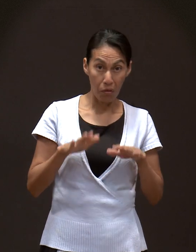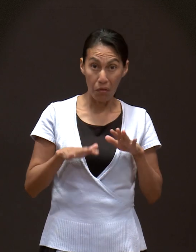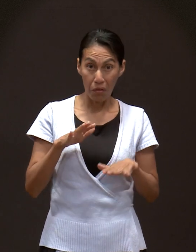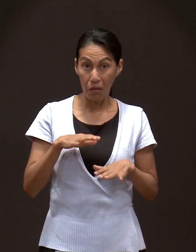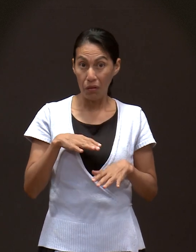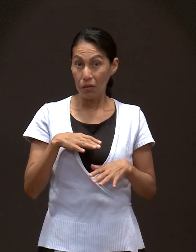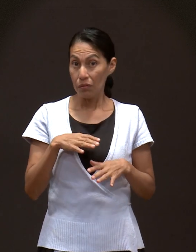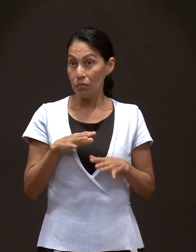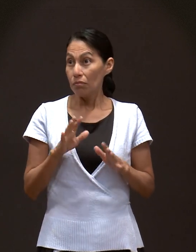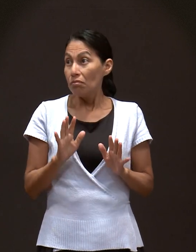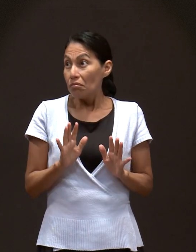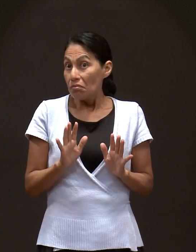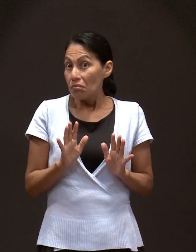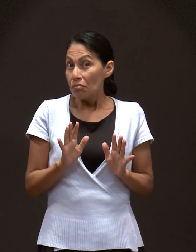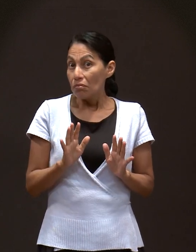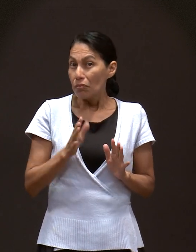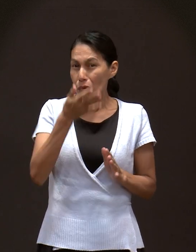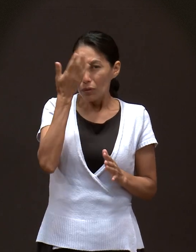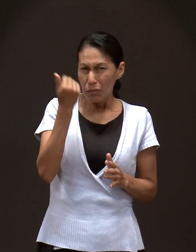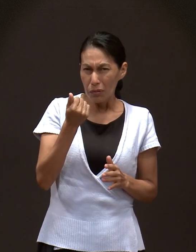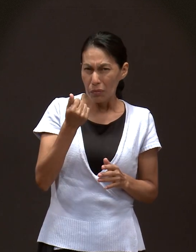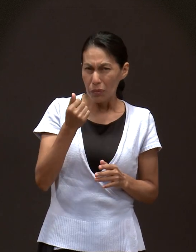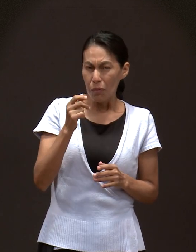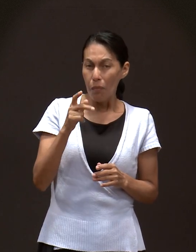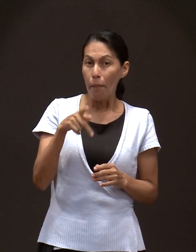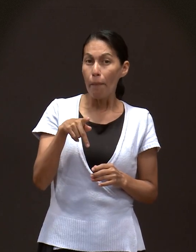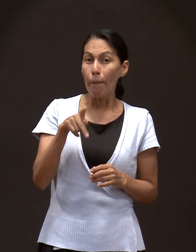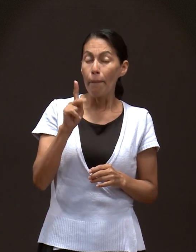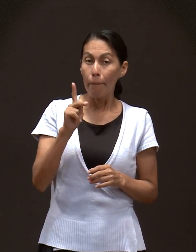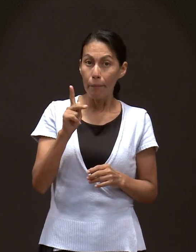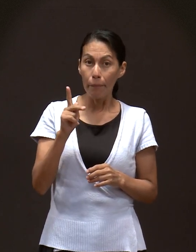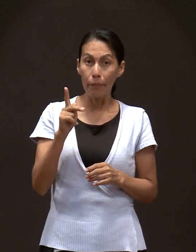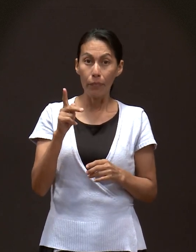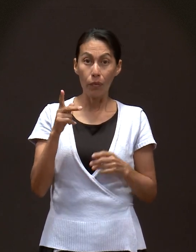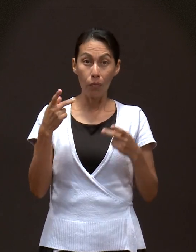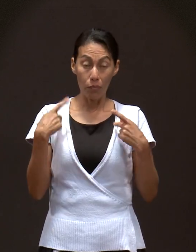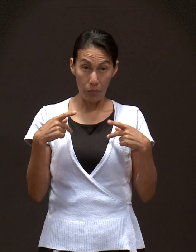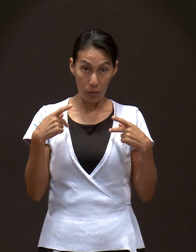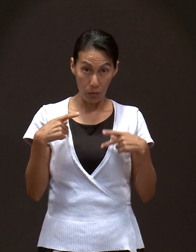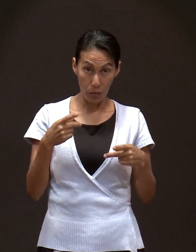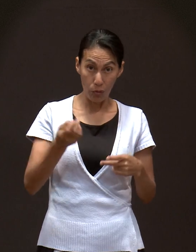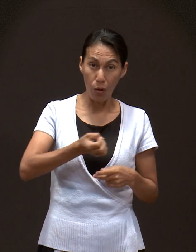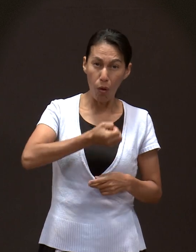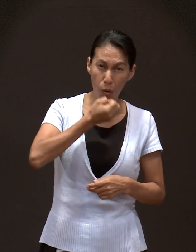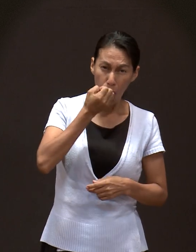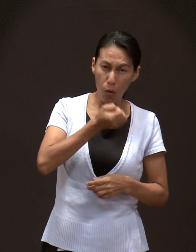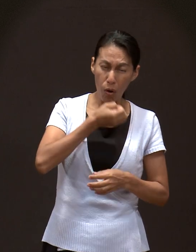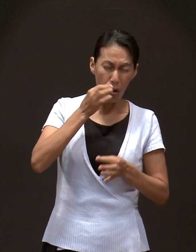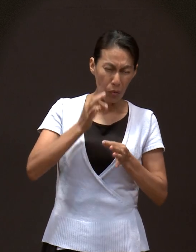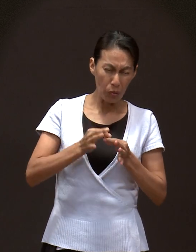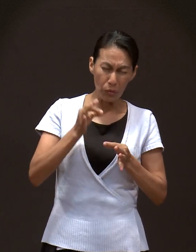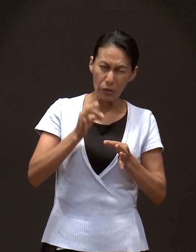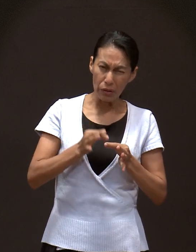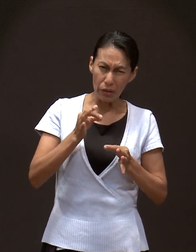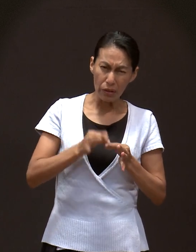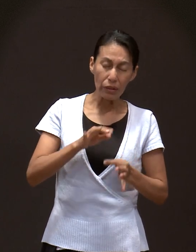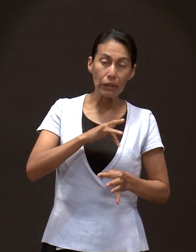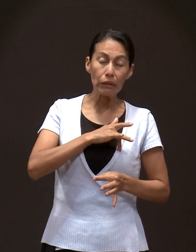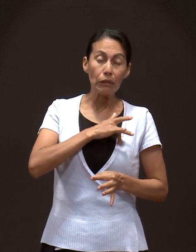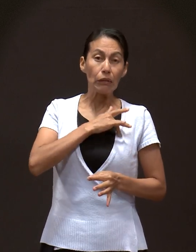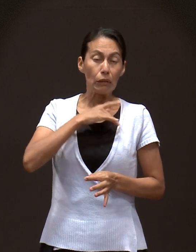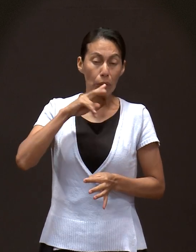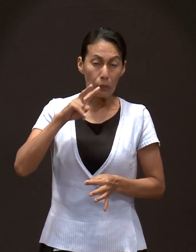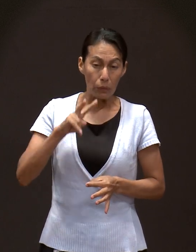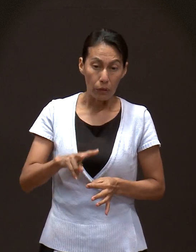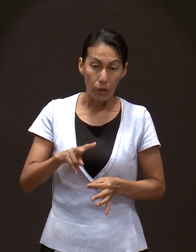sin que nos percatemos la oración va produciendo algo extraordinario en las personas que lo hacen de corazón,